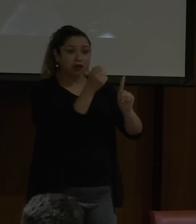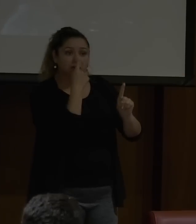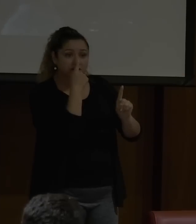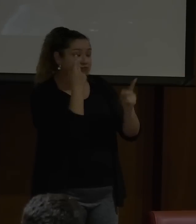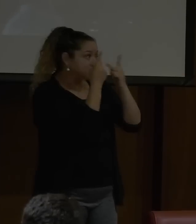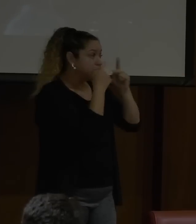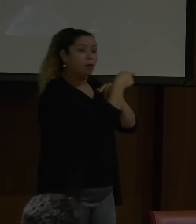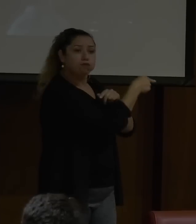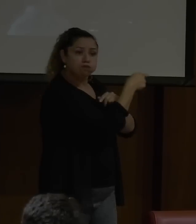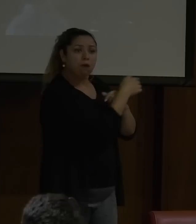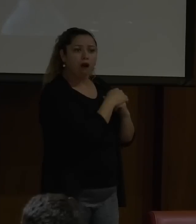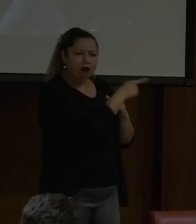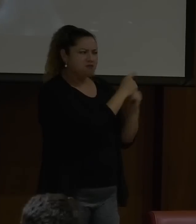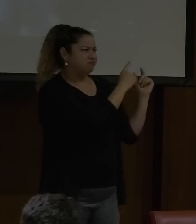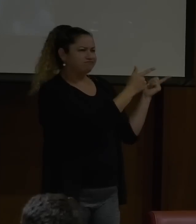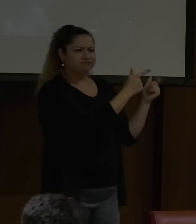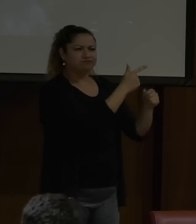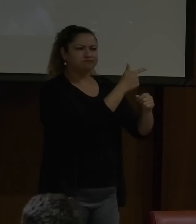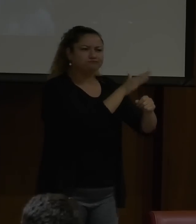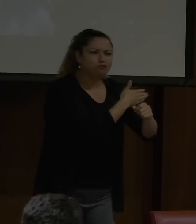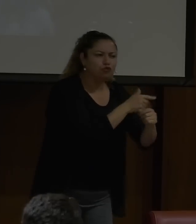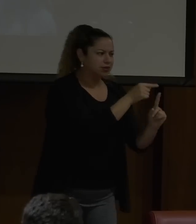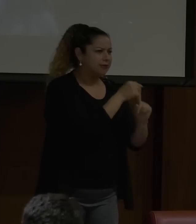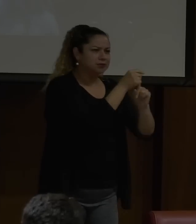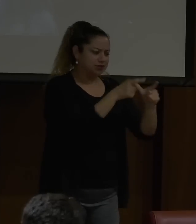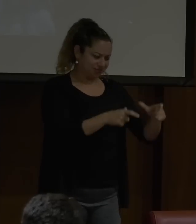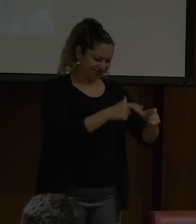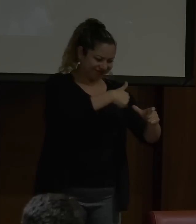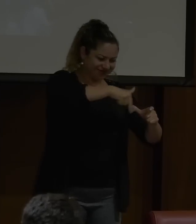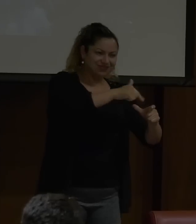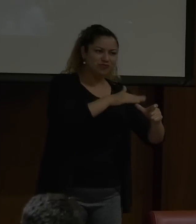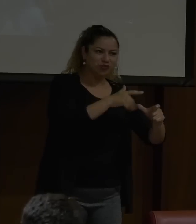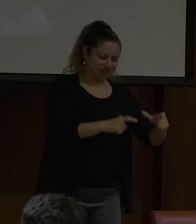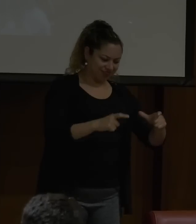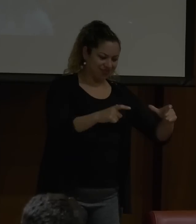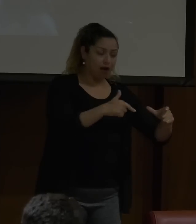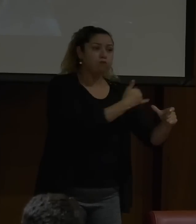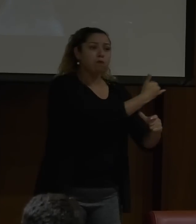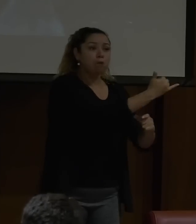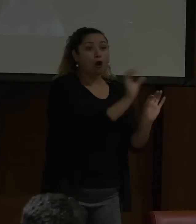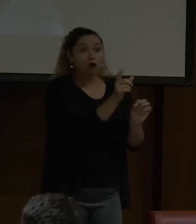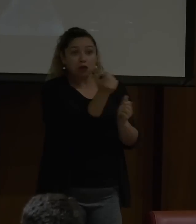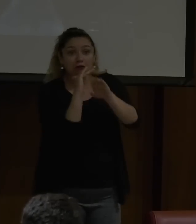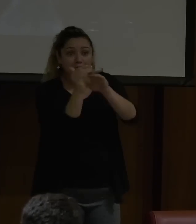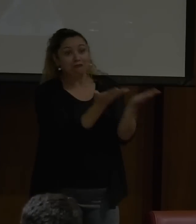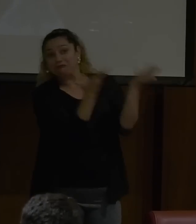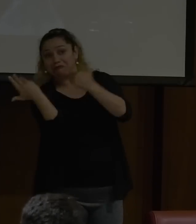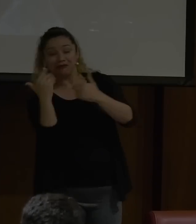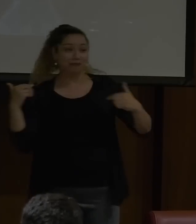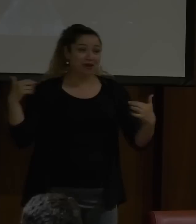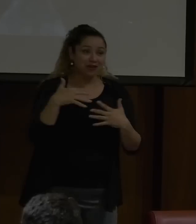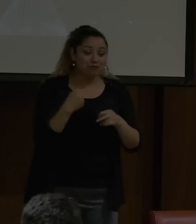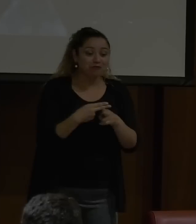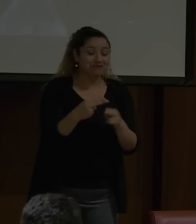todo el tiempo, y hay varios de sus discos se pueden conseguir ahí. Y bueno, si no, ir a Valledupar, ir